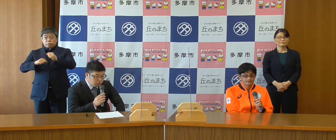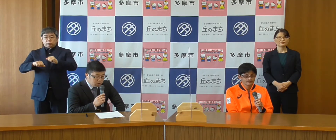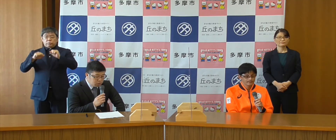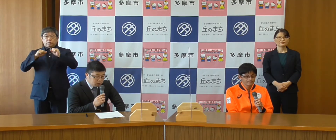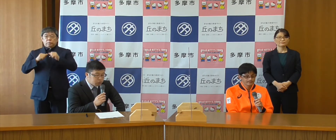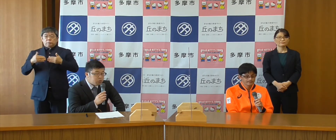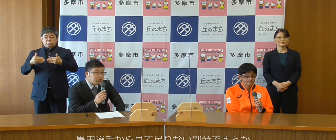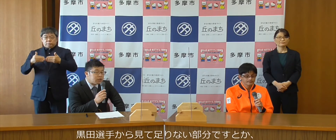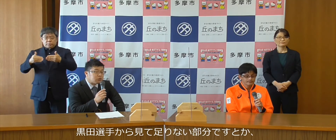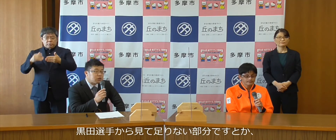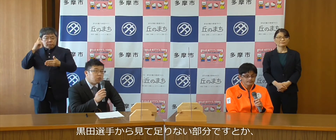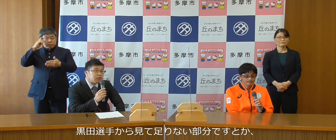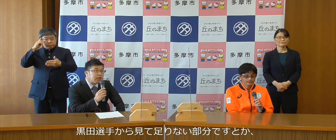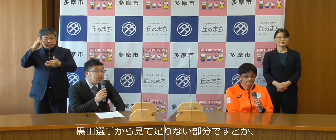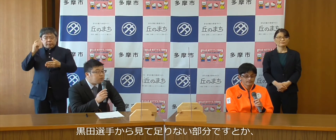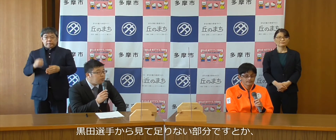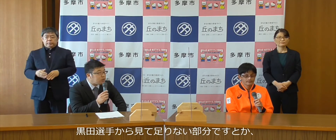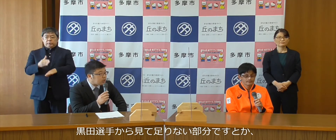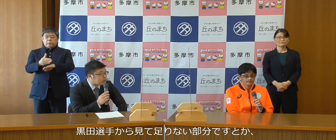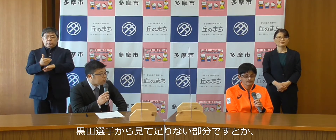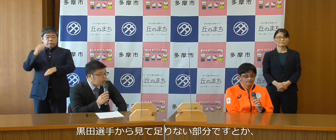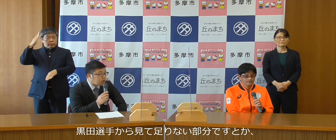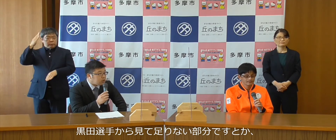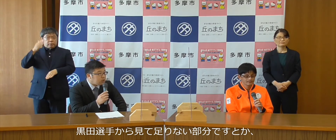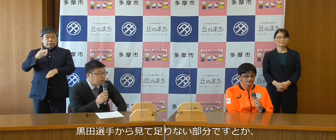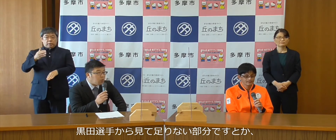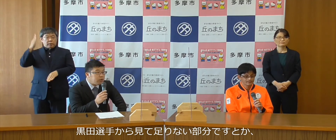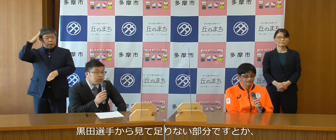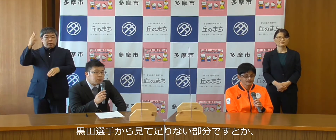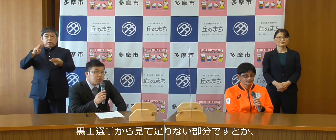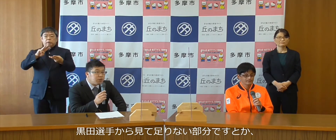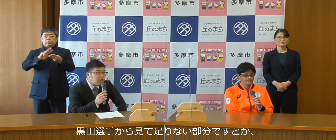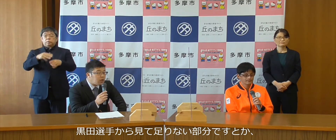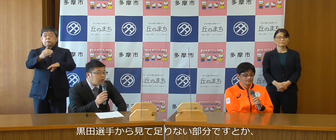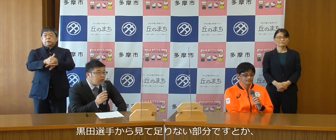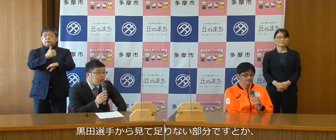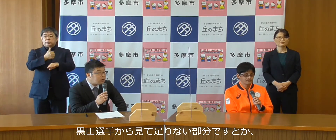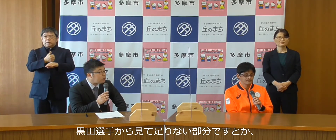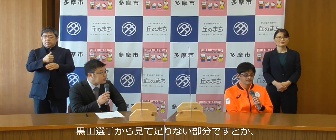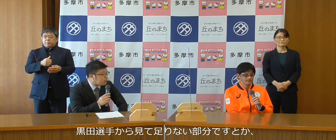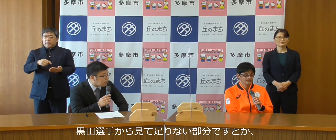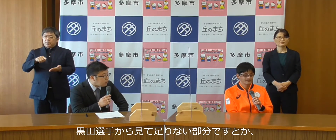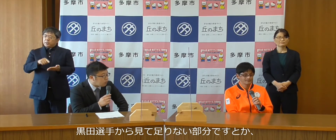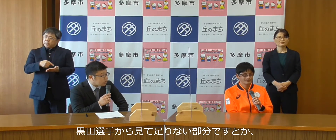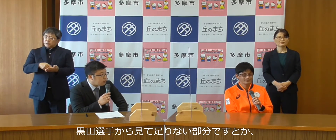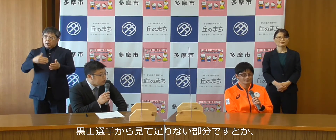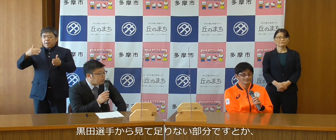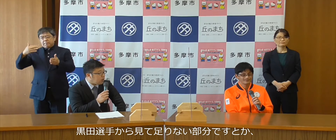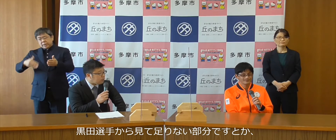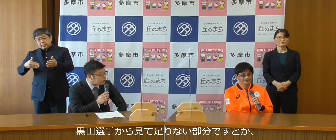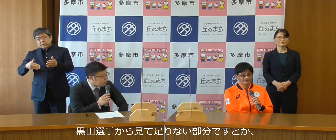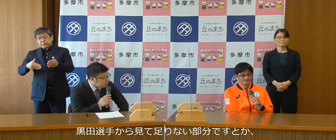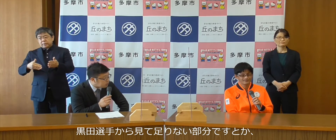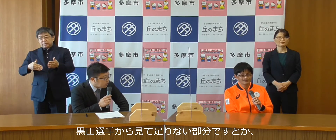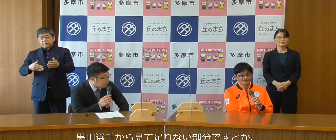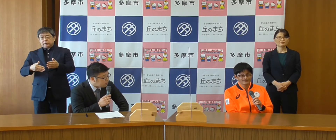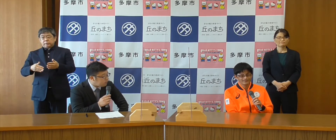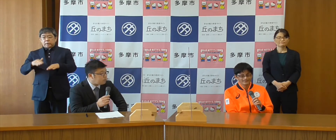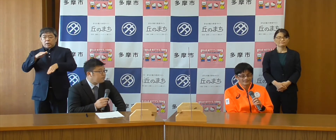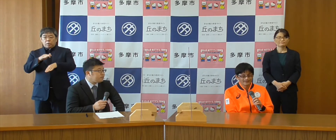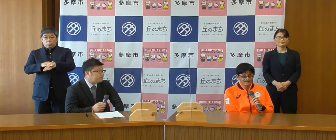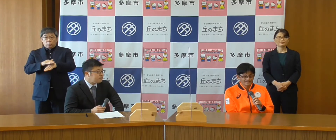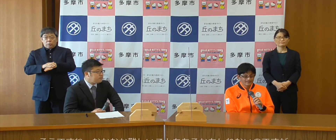ども、黒田選手としてこう足りない部分であったりとか、こういった取り組みがあるといいんじゃないかとかっていうのは何かございますでしょう